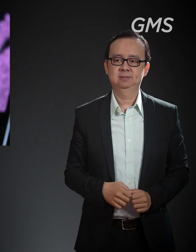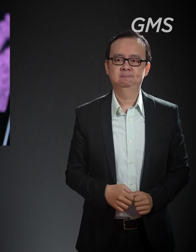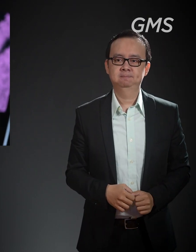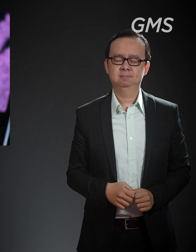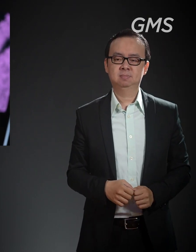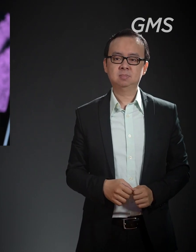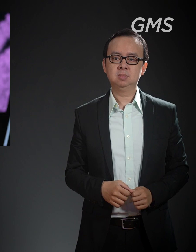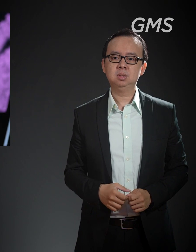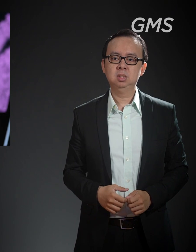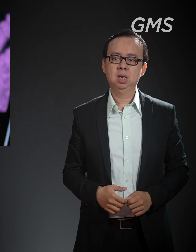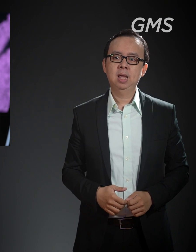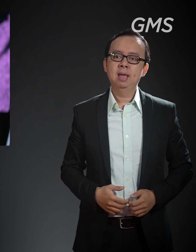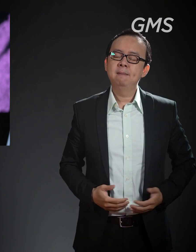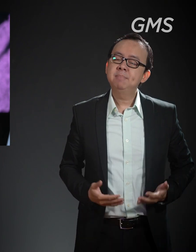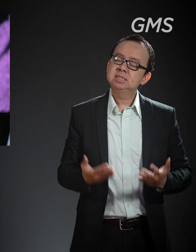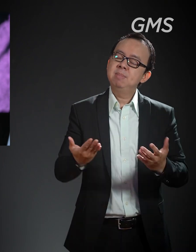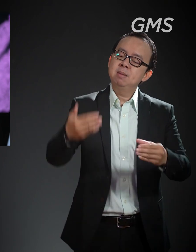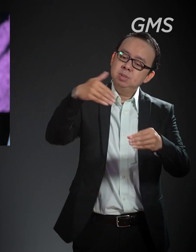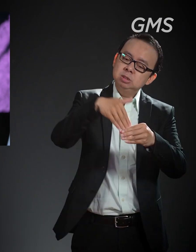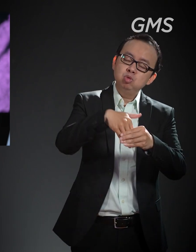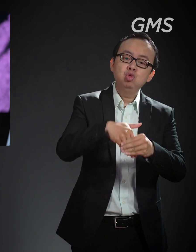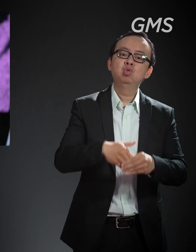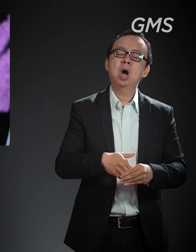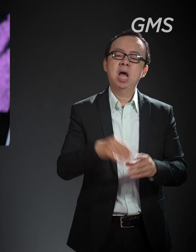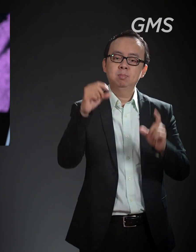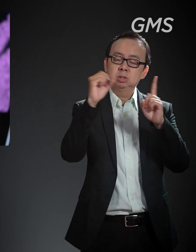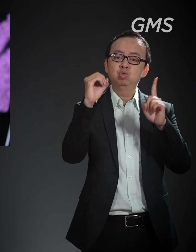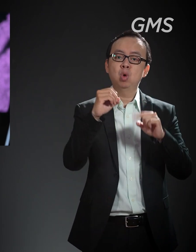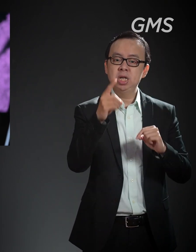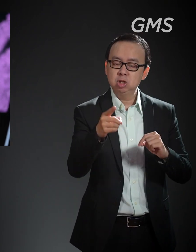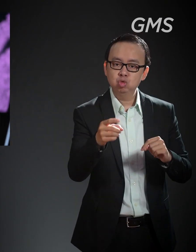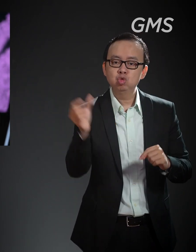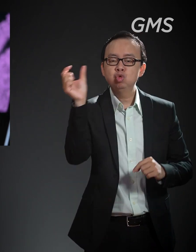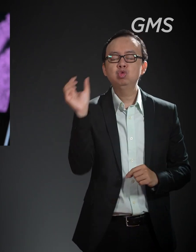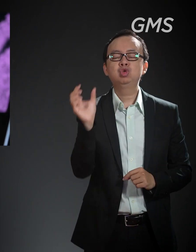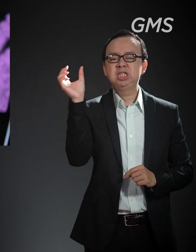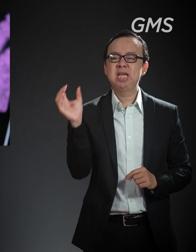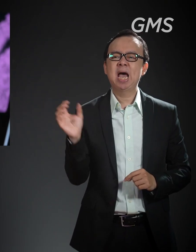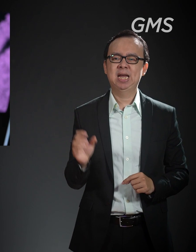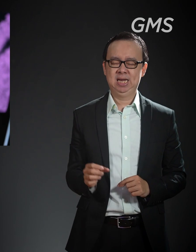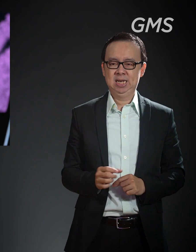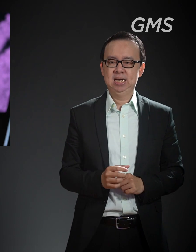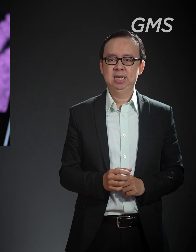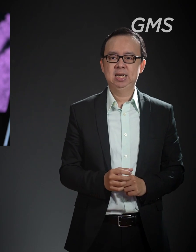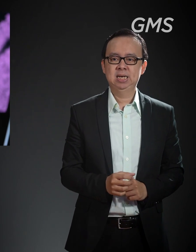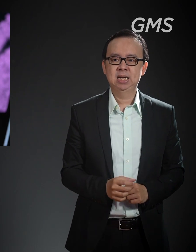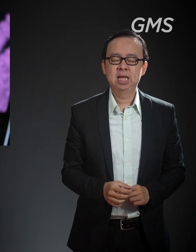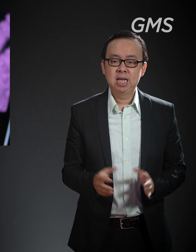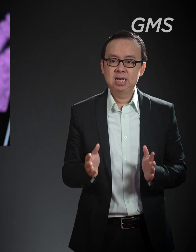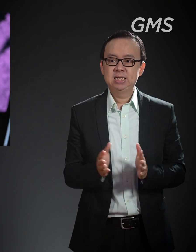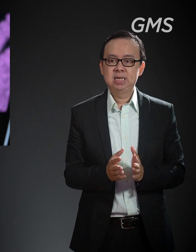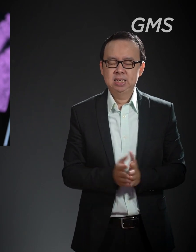Persembahan persepuluhan itu ujian keikhlasan. Minimal persembahan persepuluhan adalah sebuah latihan